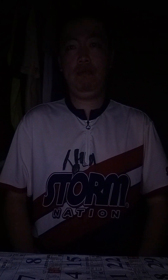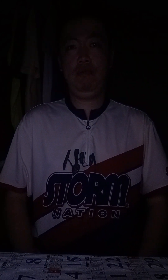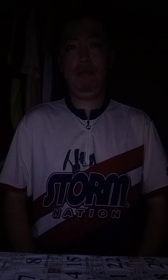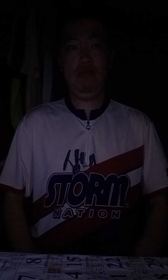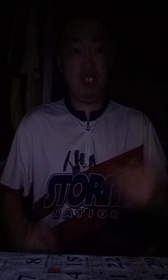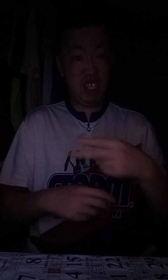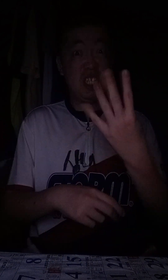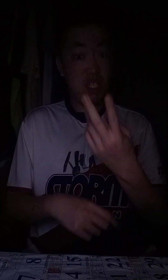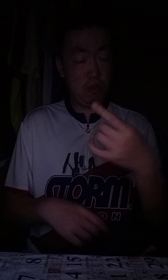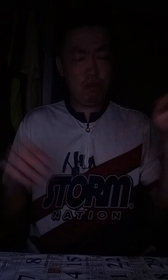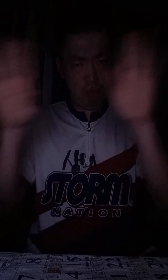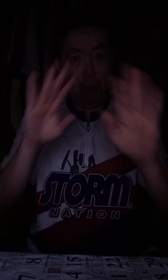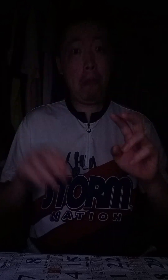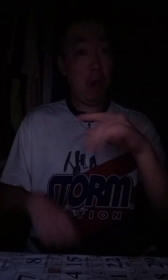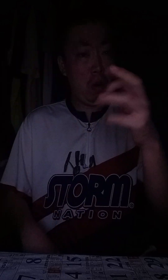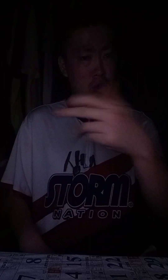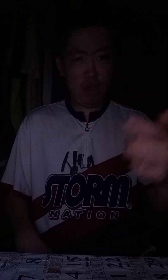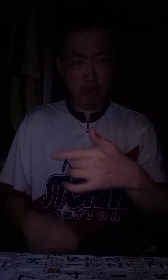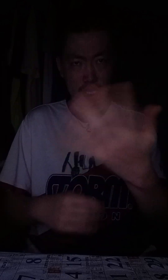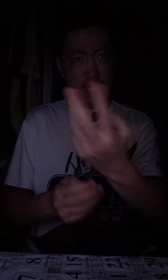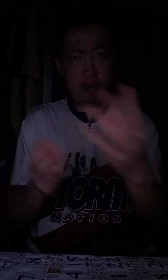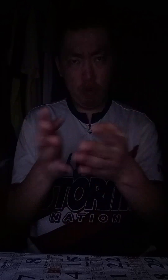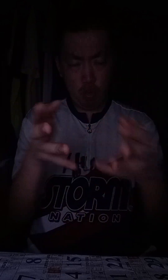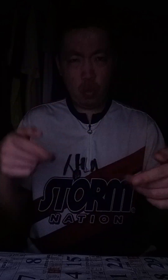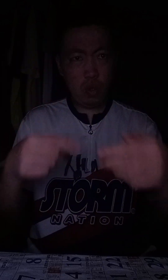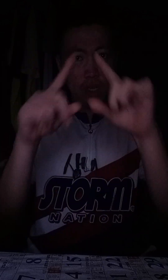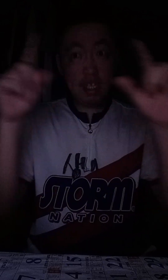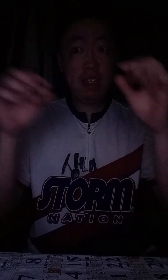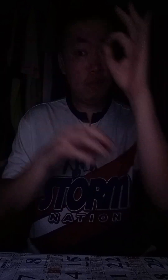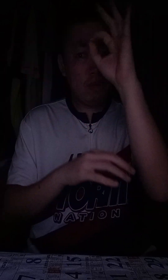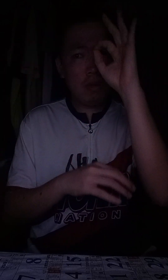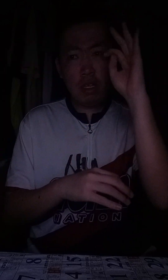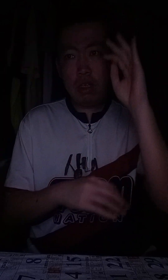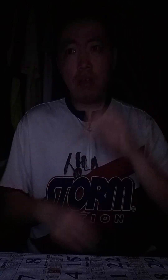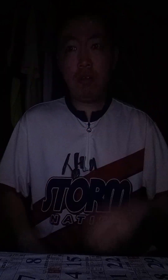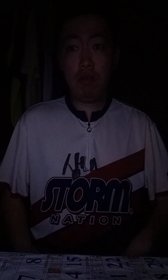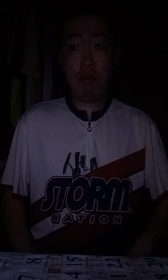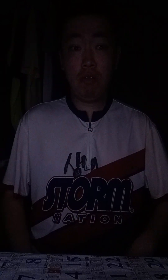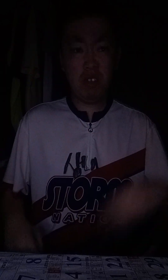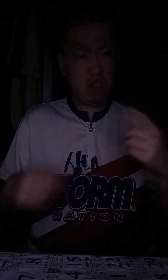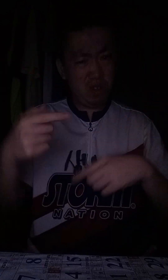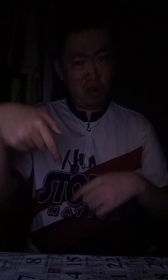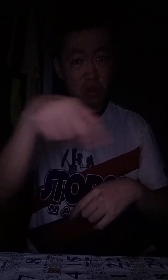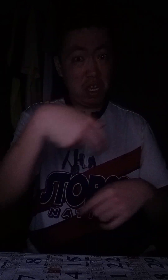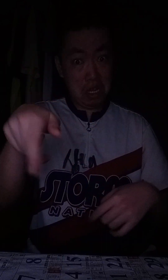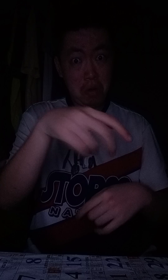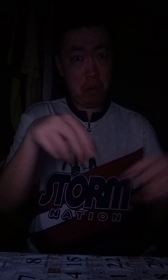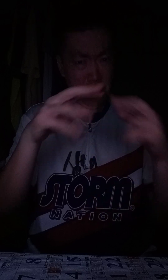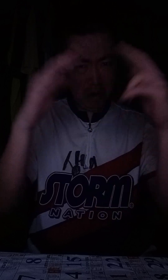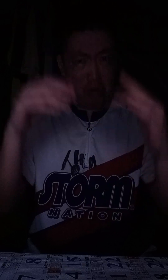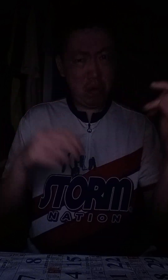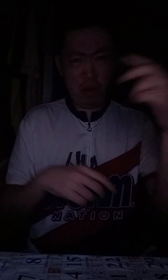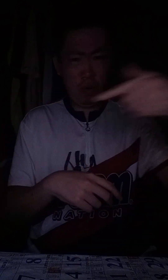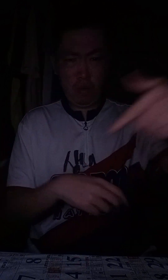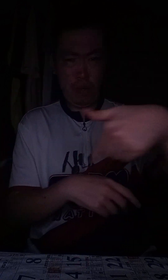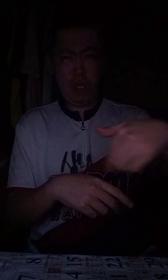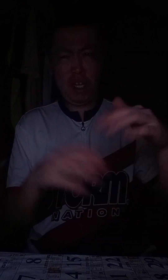지난 21일 밤 서울 시흥사거리 건물에 찍힌 CCTV입니다. 좌회전하는 택시 앞으로 마을버스 한 대가 빠른